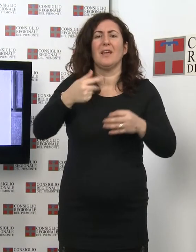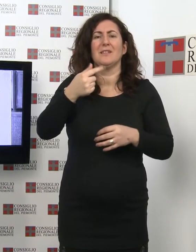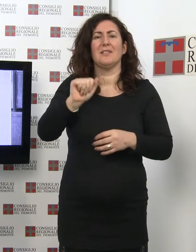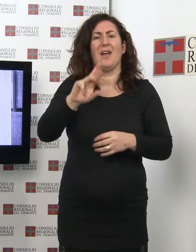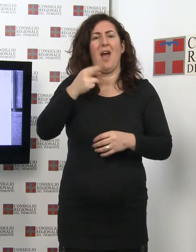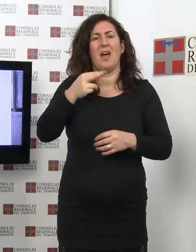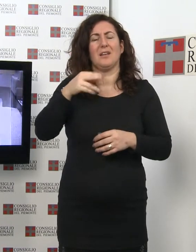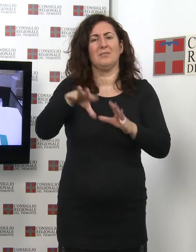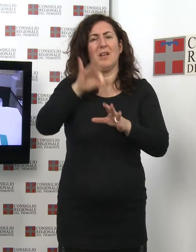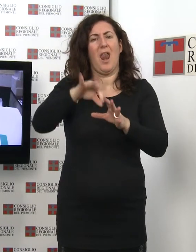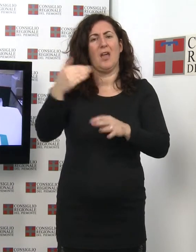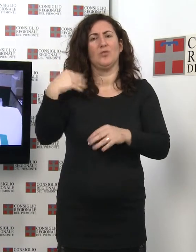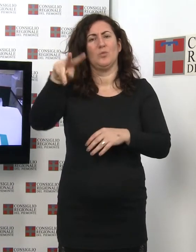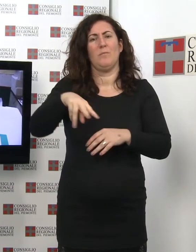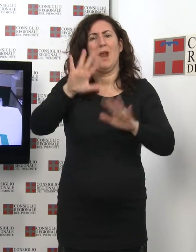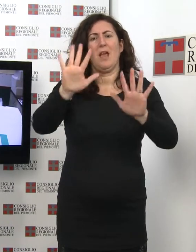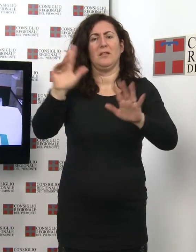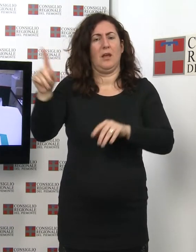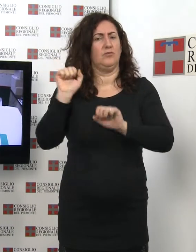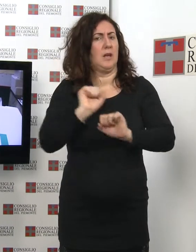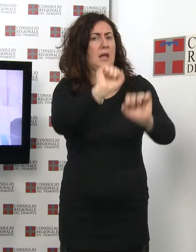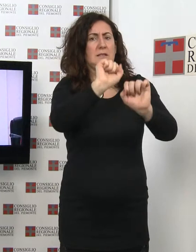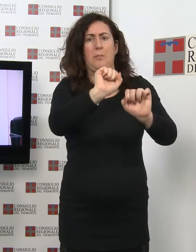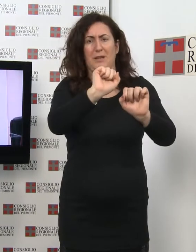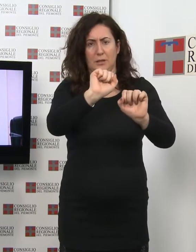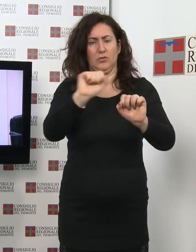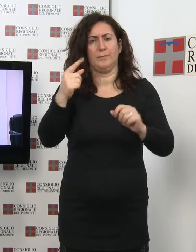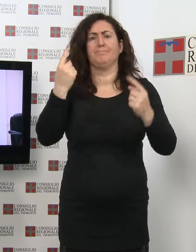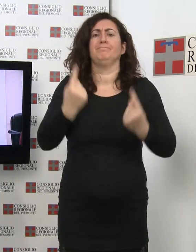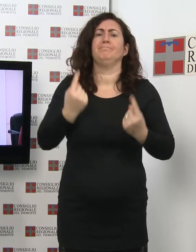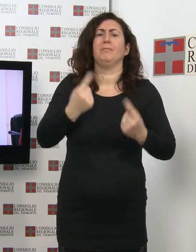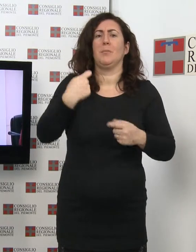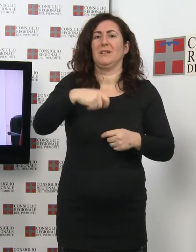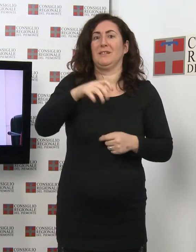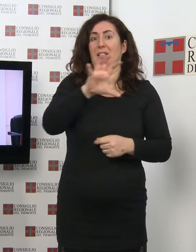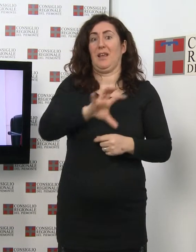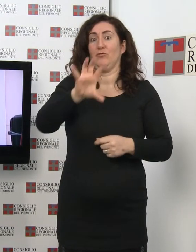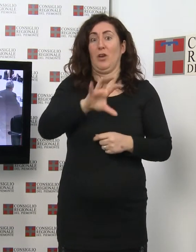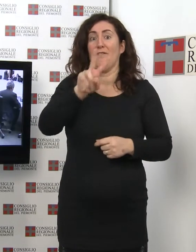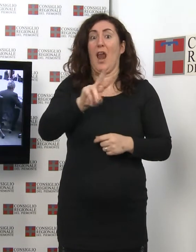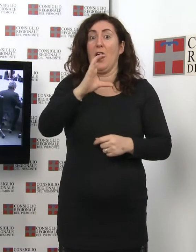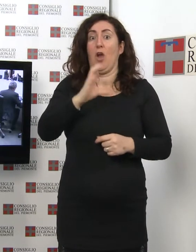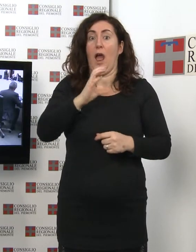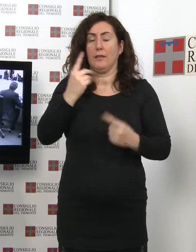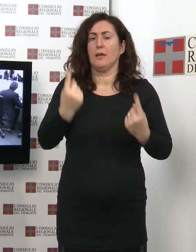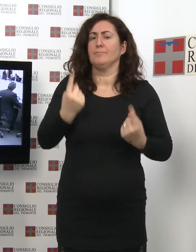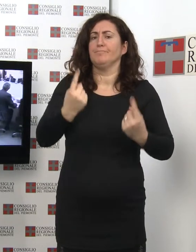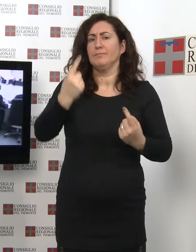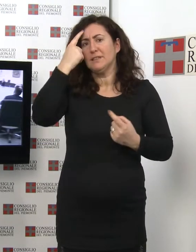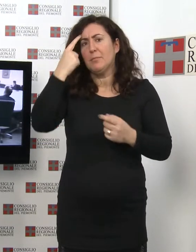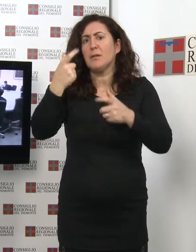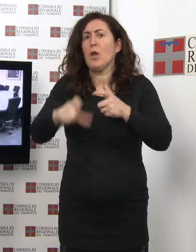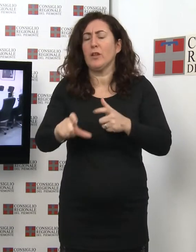del 2010 e in attesa di conoscerne le motivazioni, il Presidente dell'Assemblea regionale Valerio Cattaneo ha convocato la conferenza